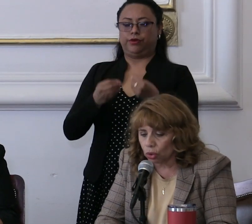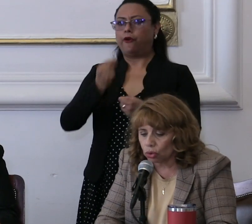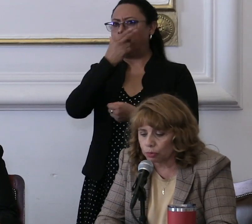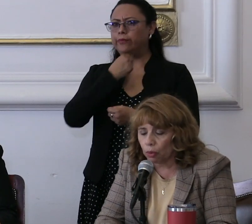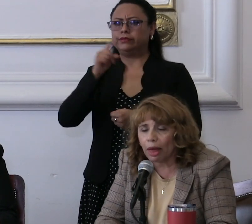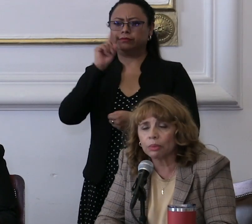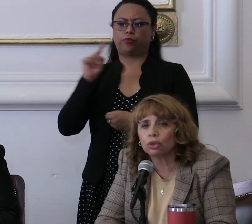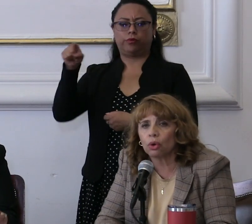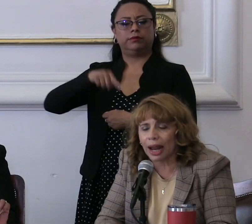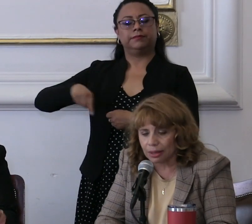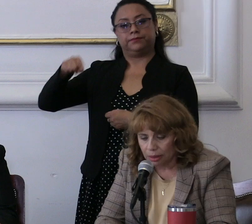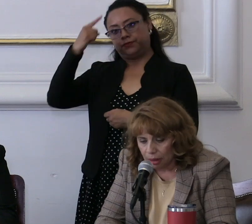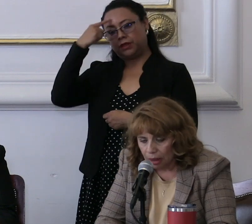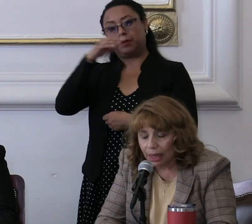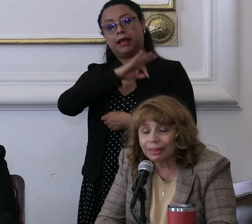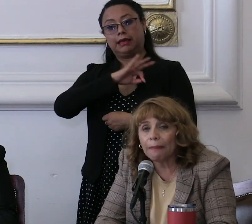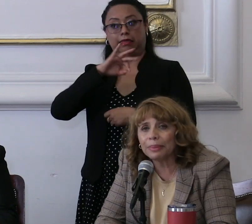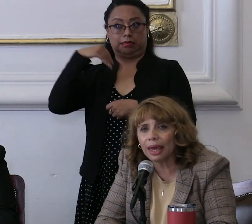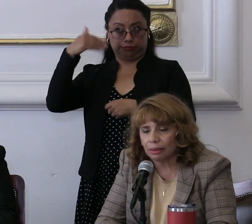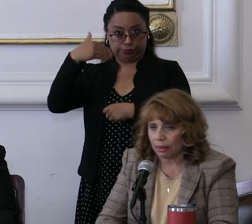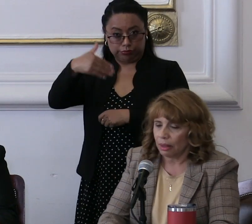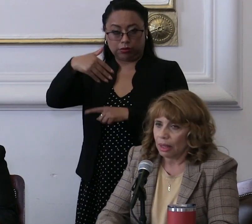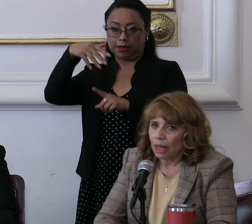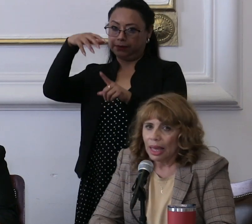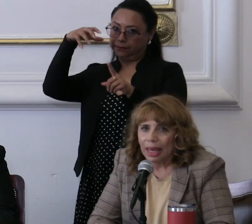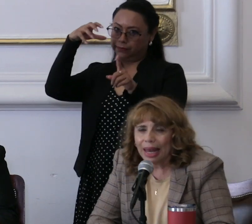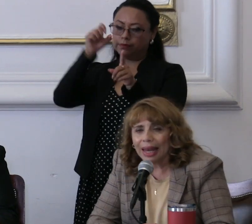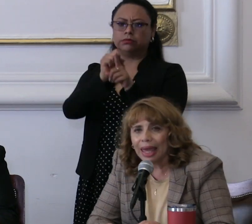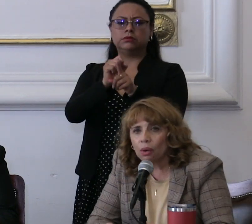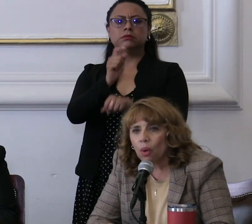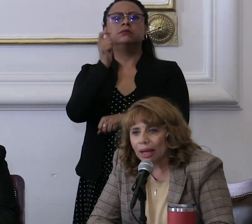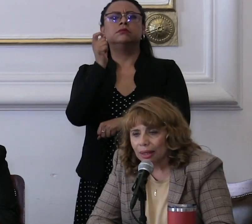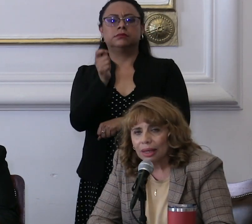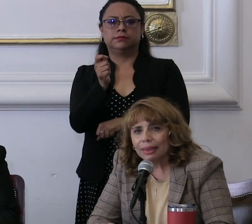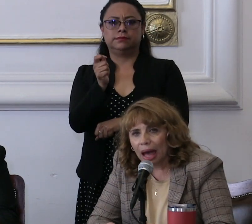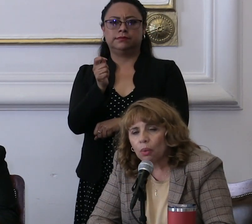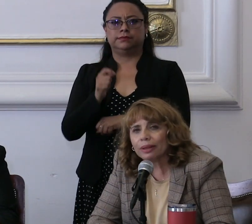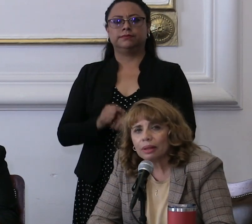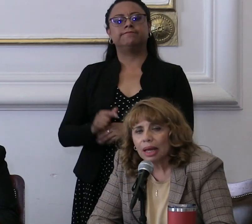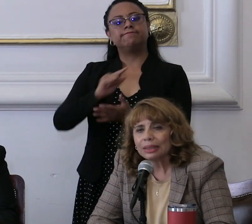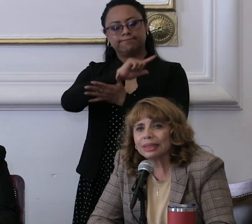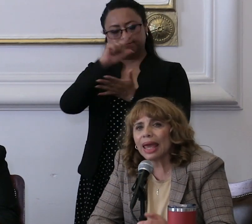momento nosotros podamos lograr que también la lengua